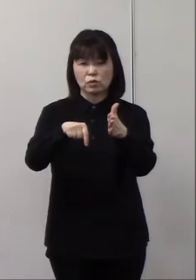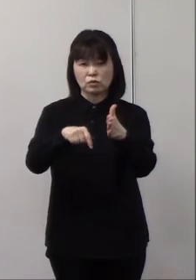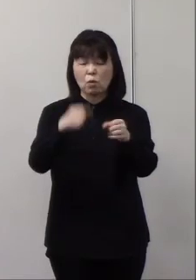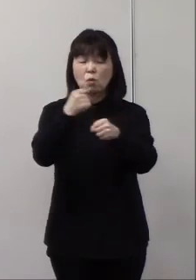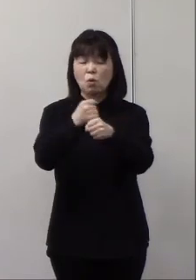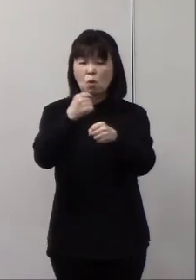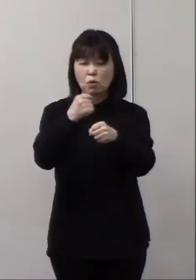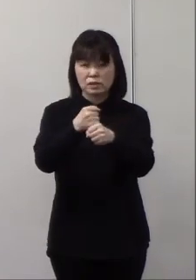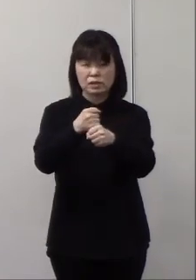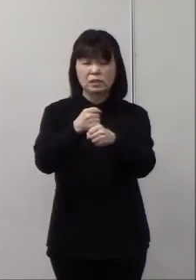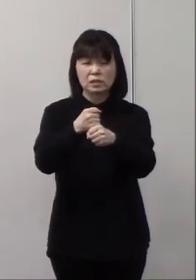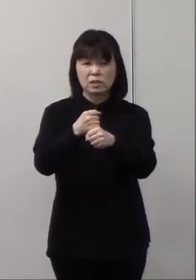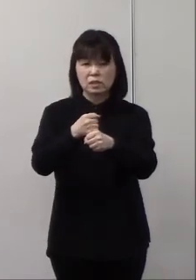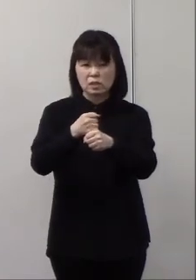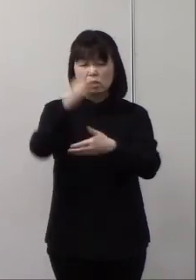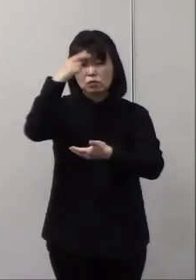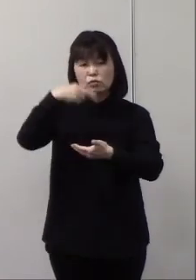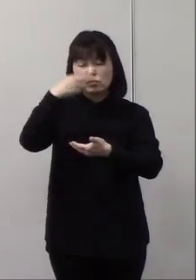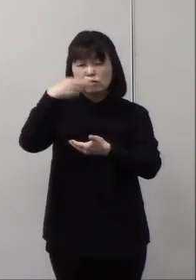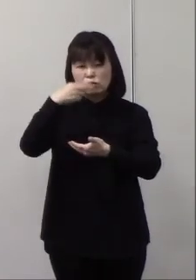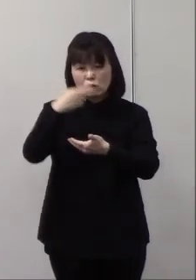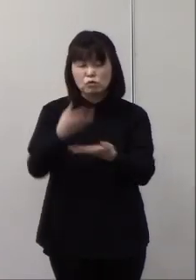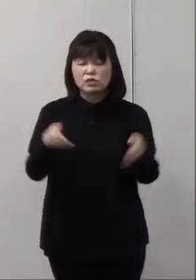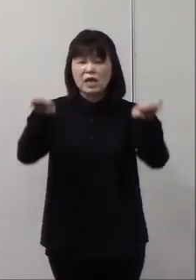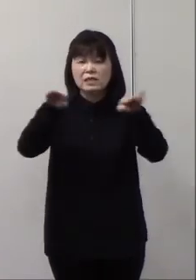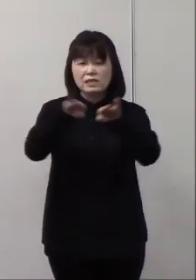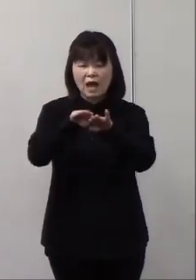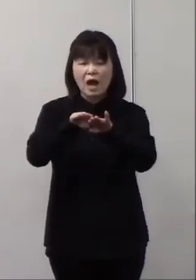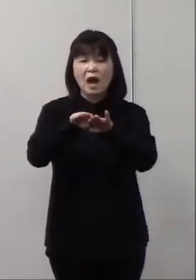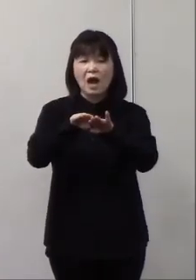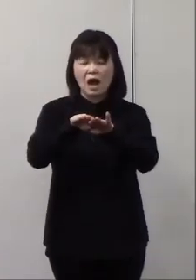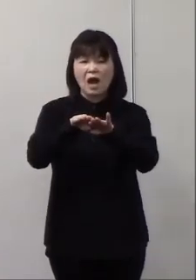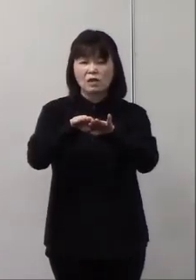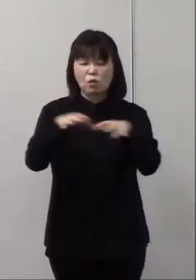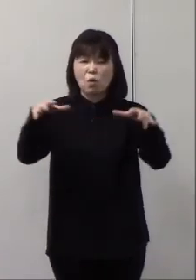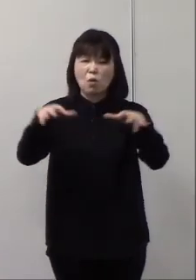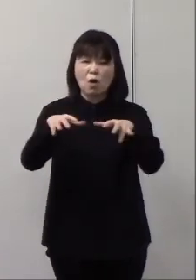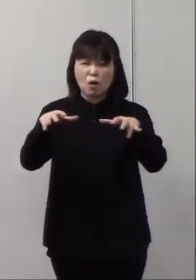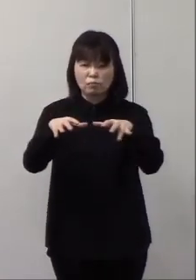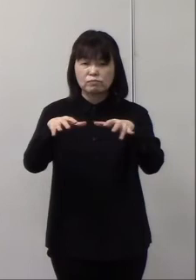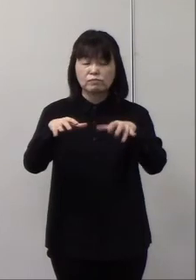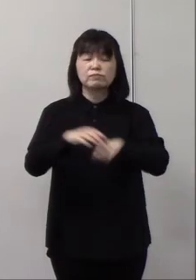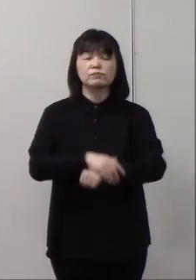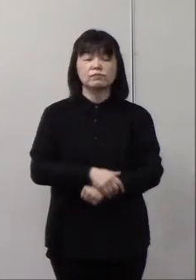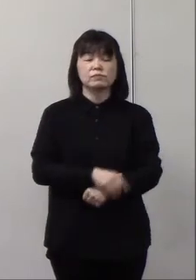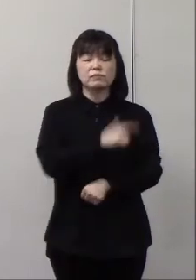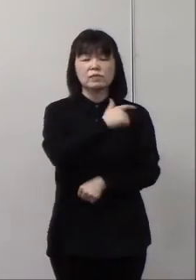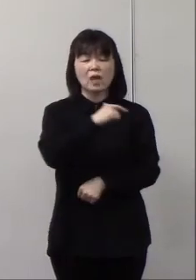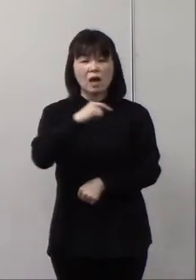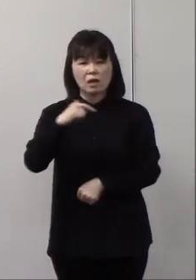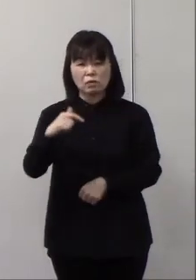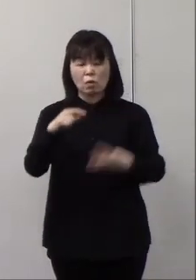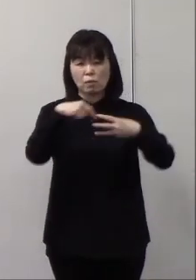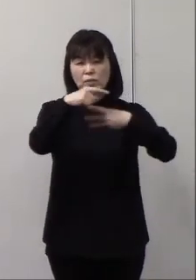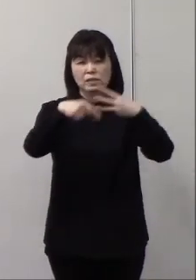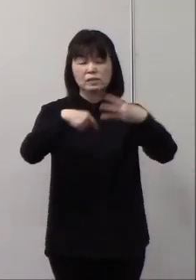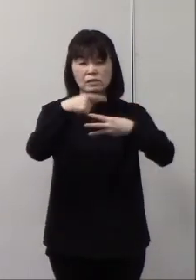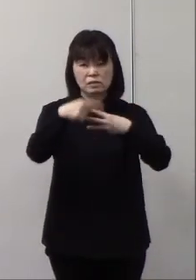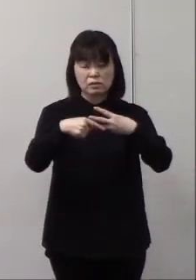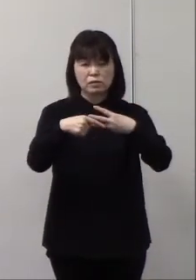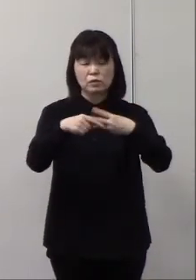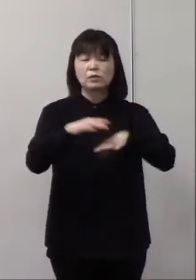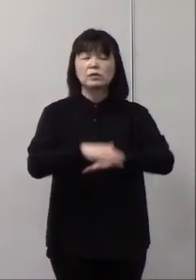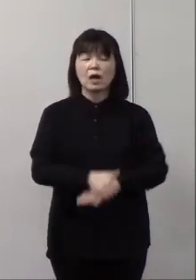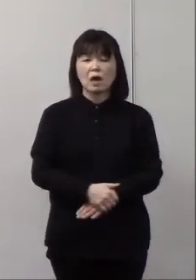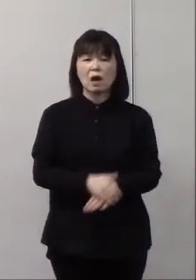それから給食センターの再整備、まあ、そういった諸々のものが3事業が今回